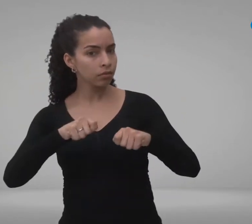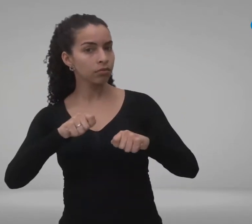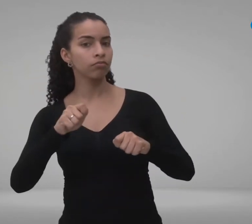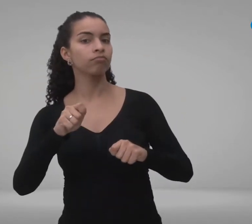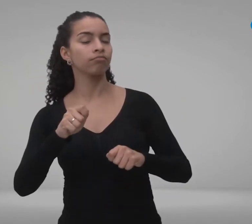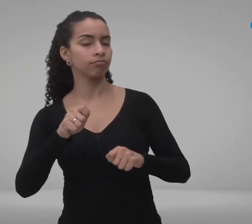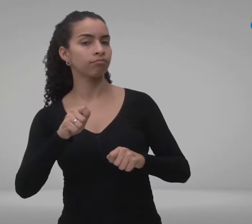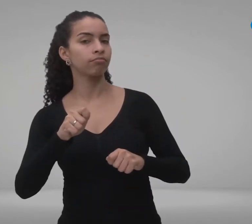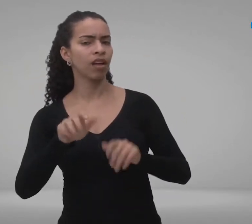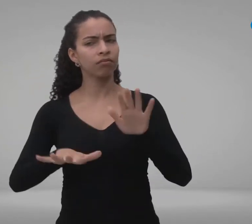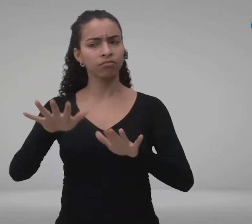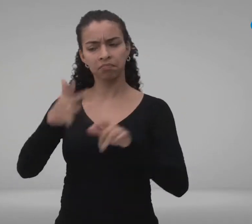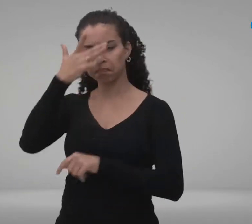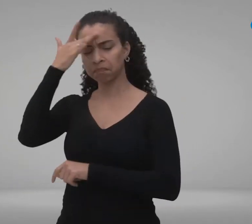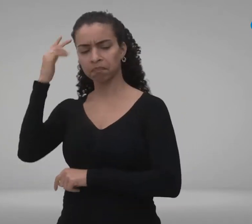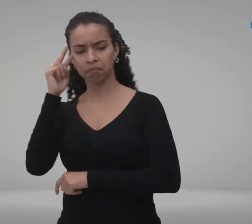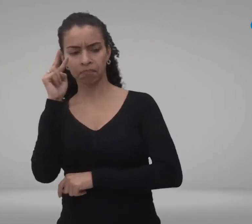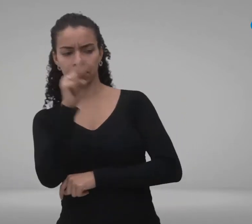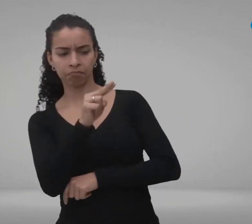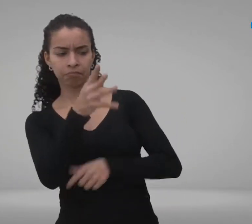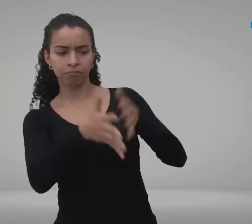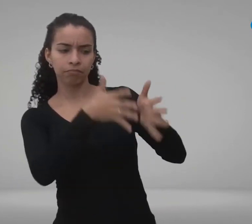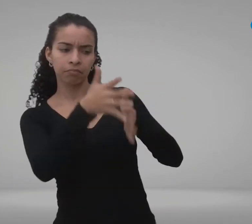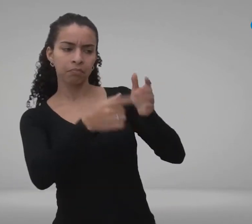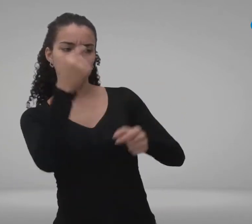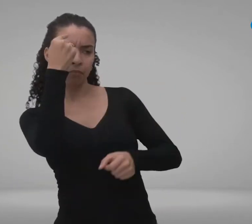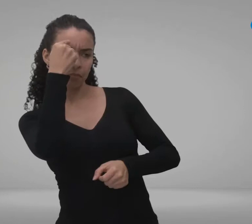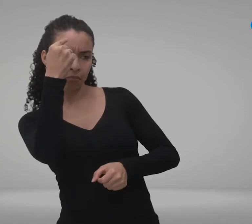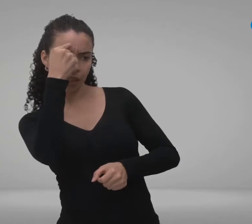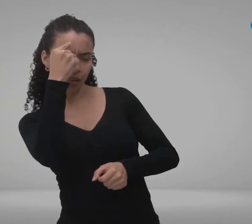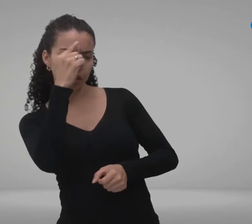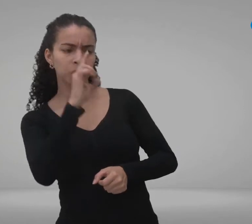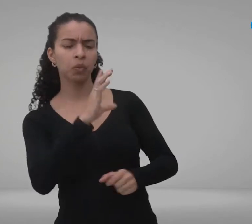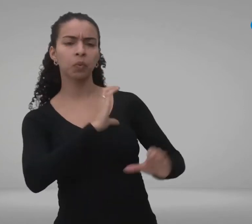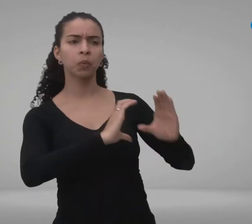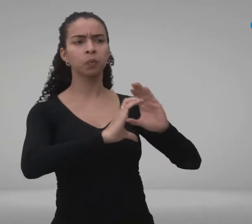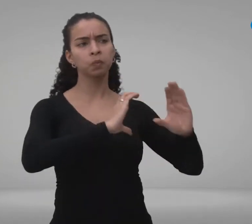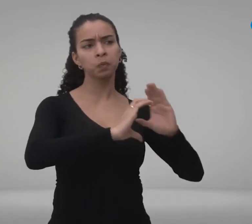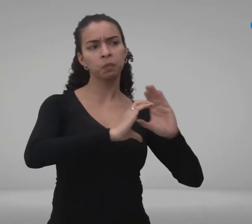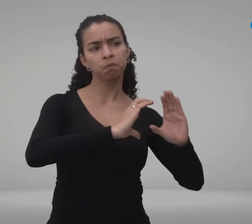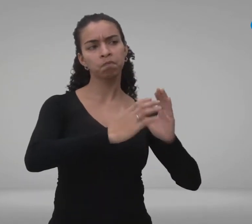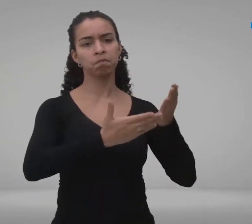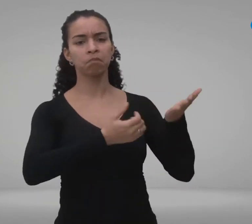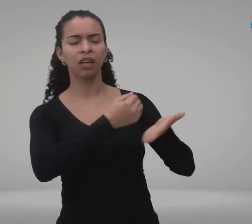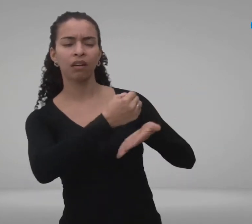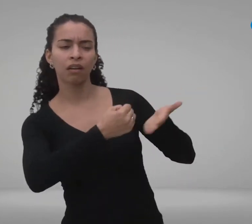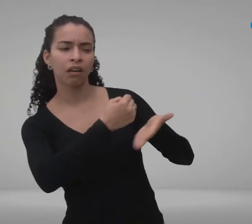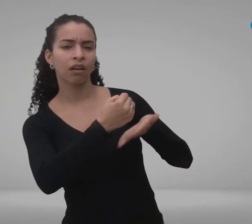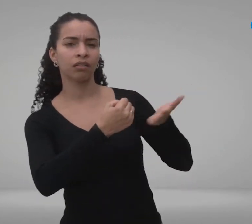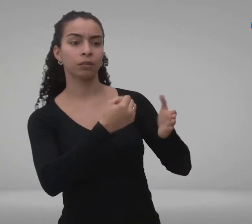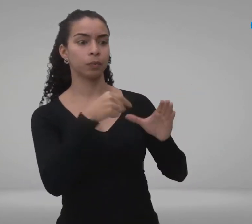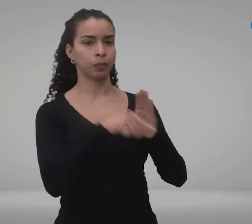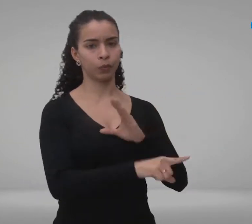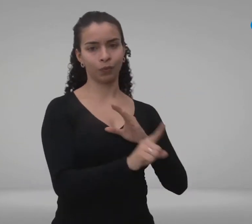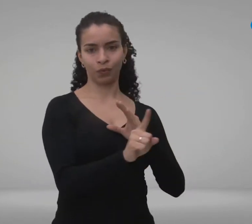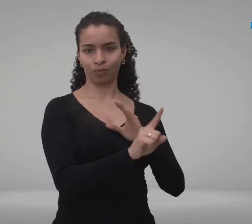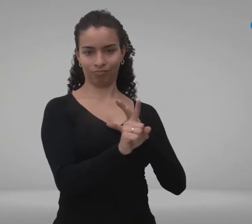é possível. Às vezes as pessoas pensam que a língua de sinais é só para ter uma comunicação básica, e